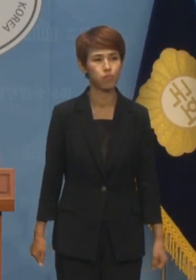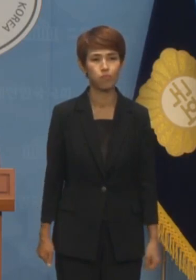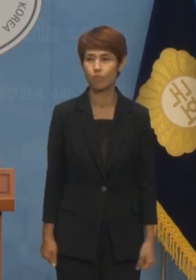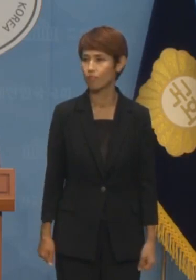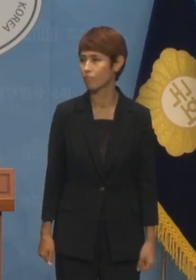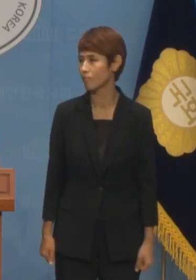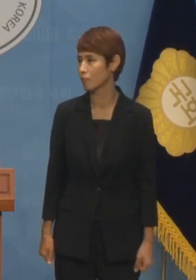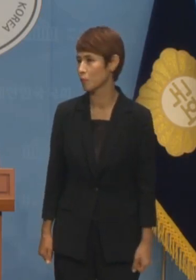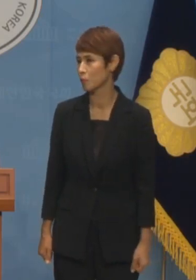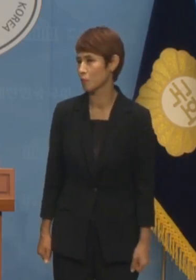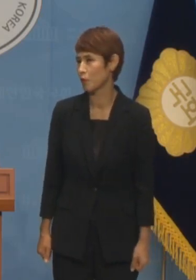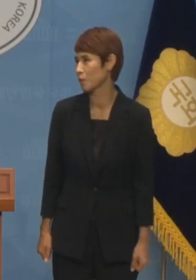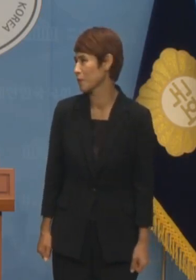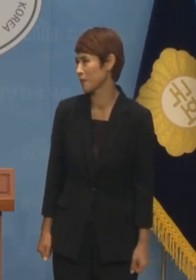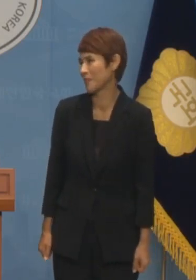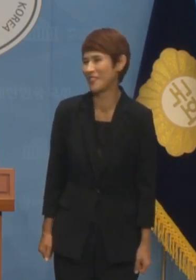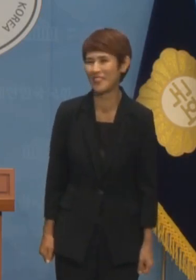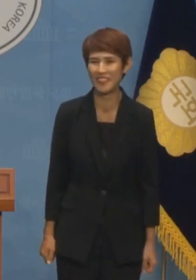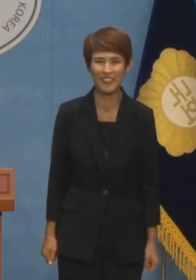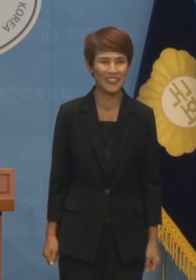멀리 가셨을까요?